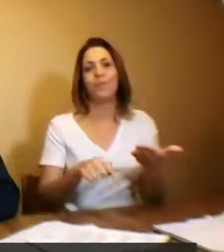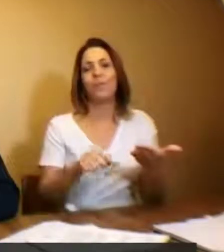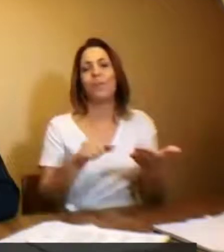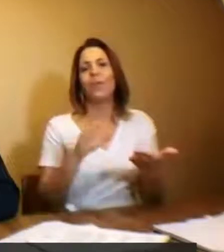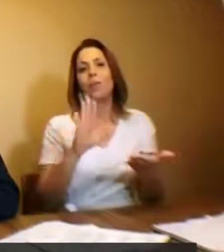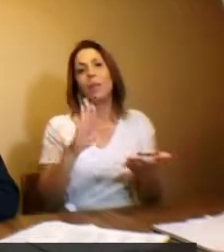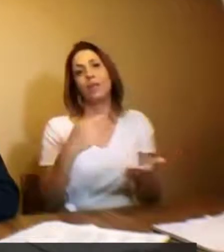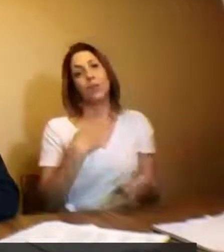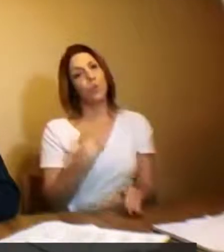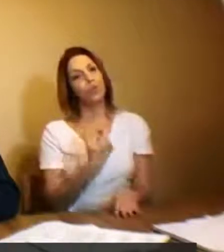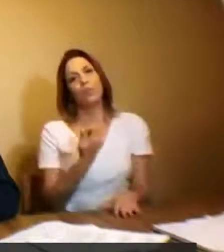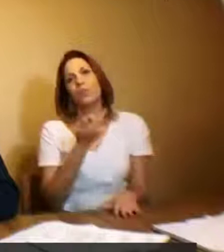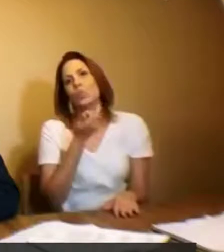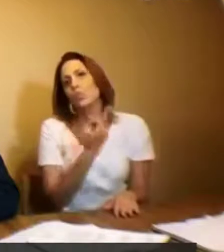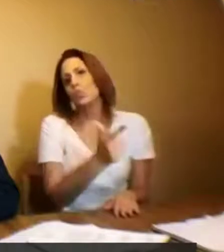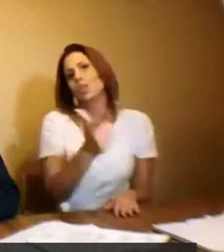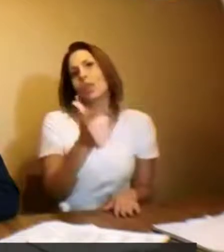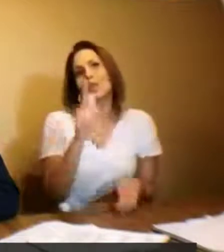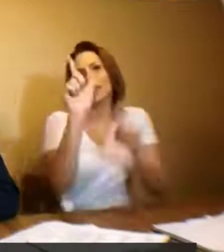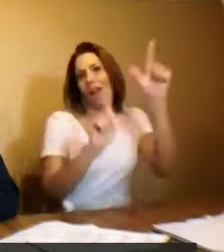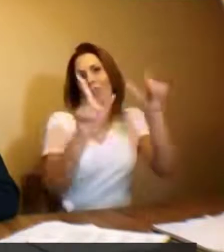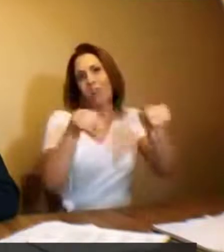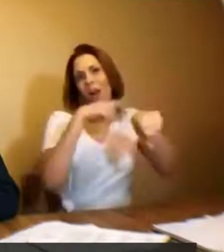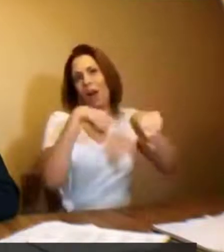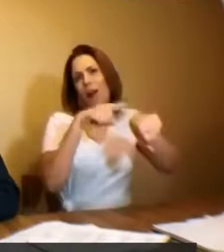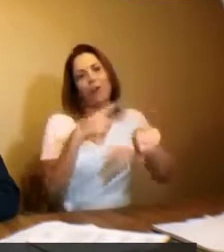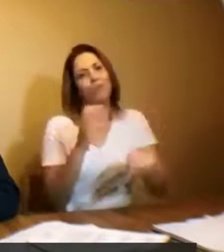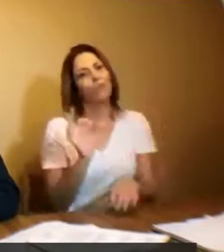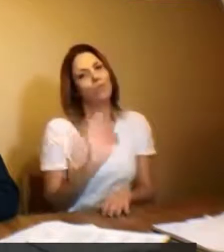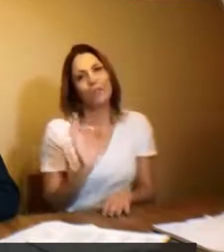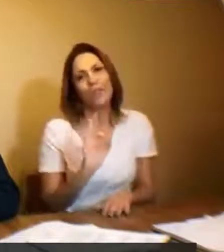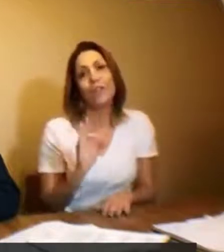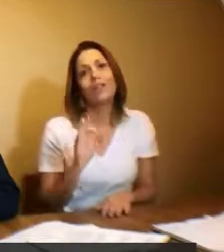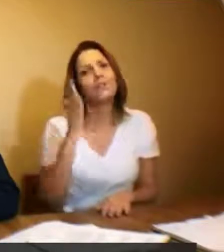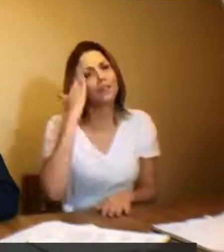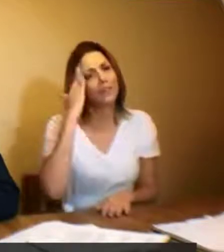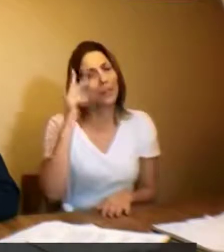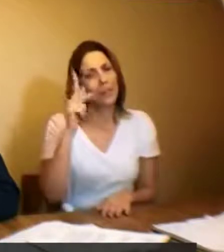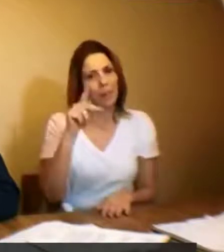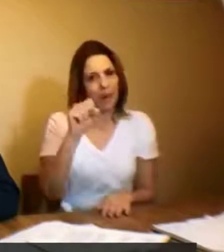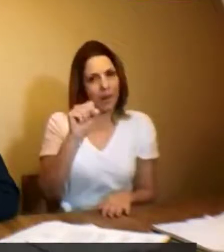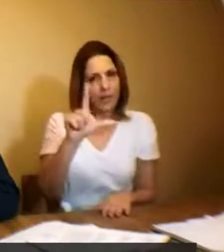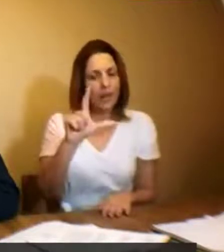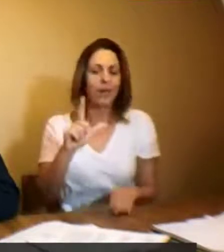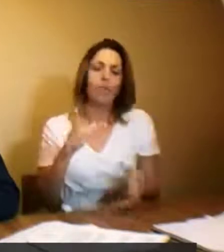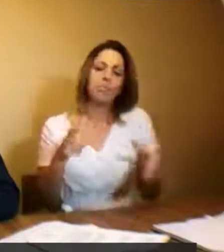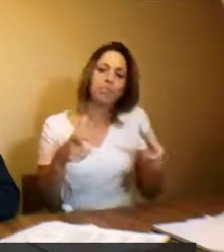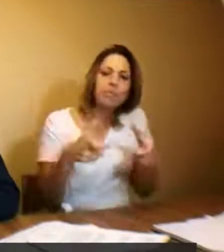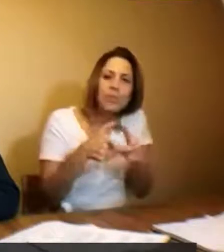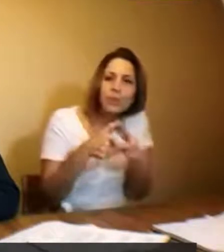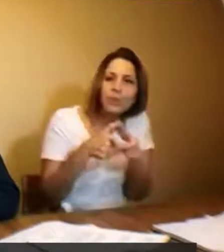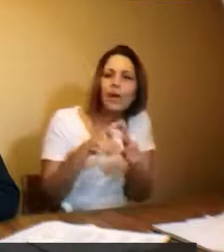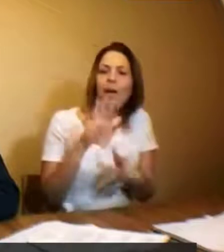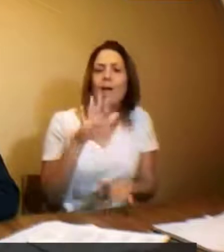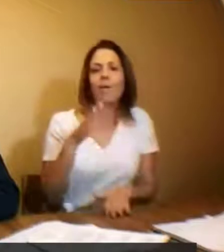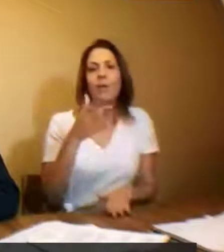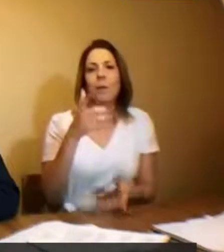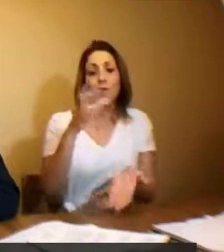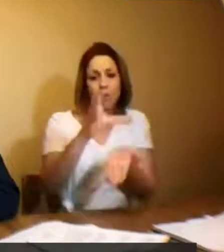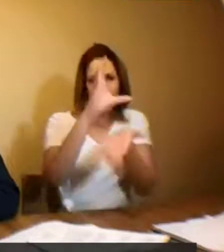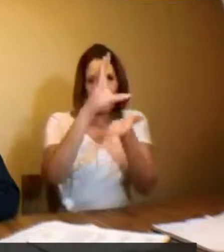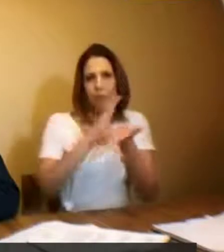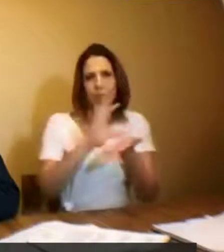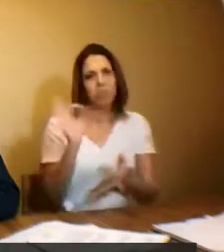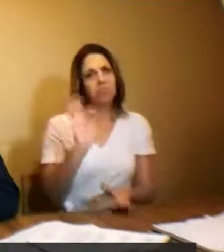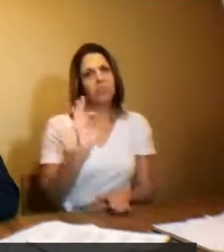tempo de televisão, para quem tem ainda um partido muito pequeno, não tem fundo partidário e